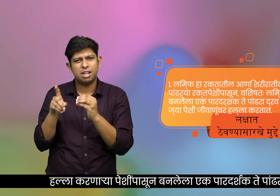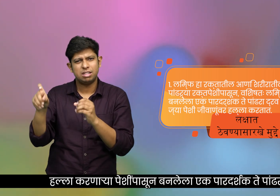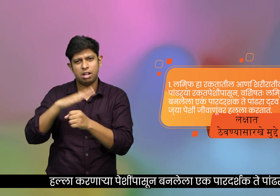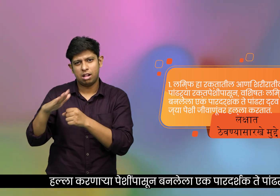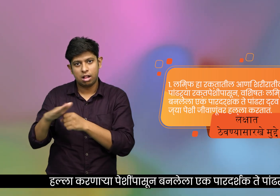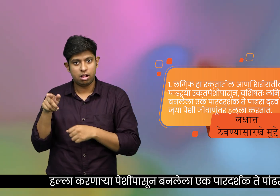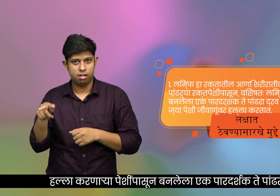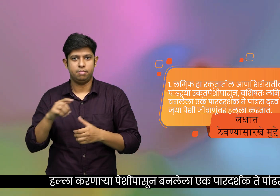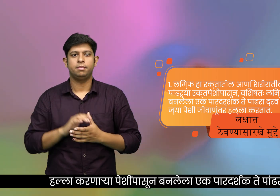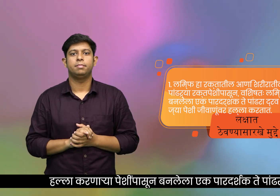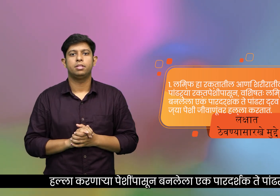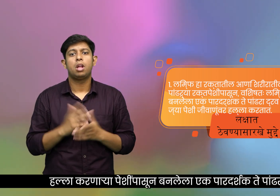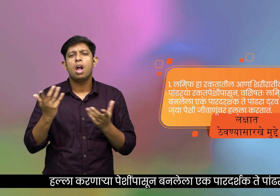पांढरा द्रव आहे.